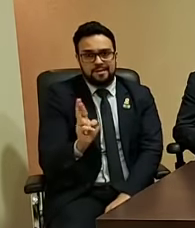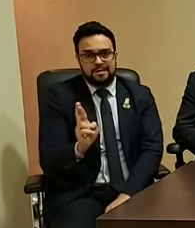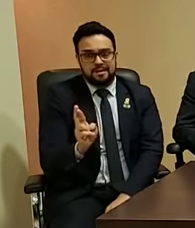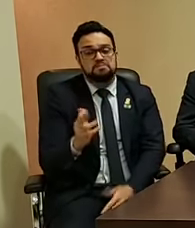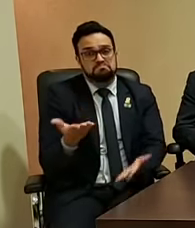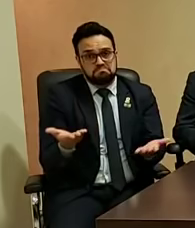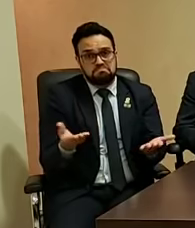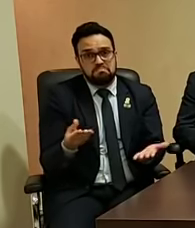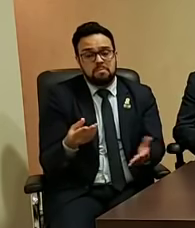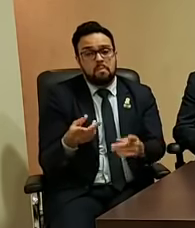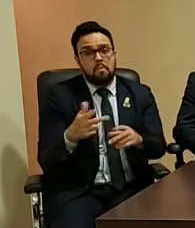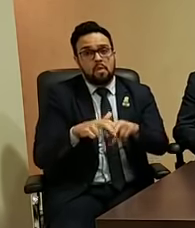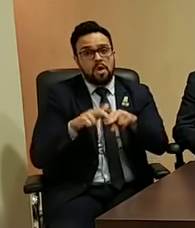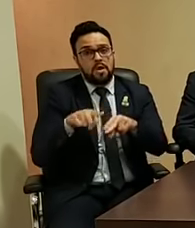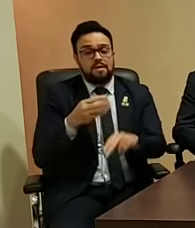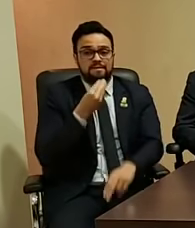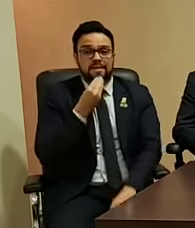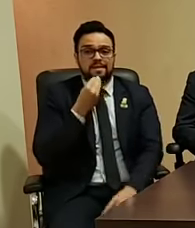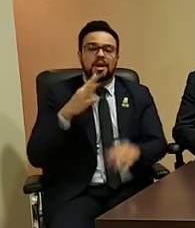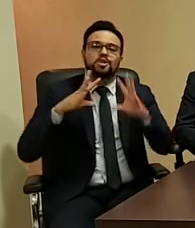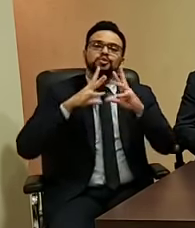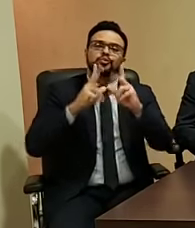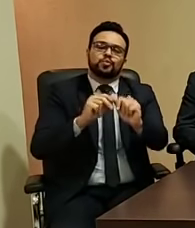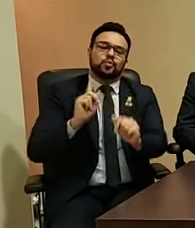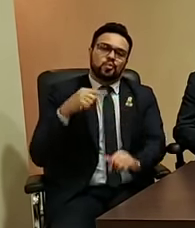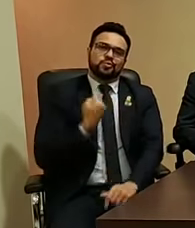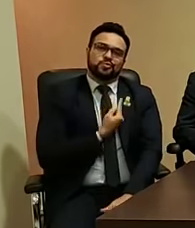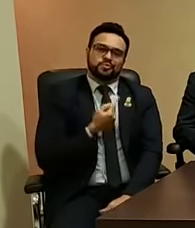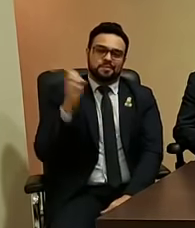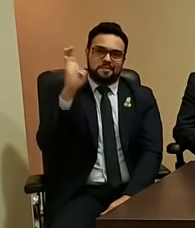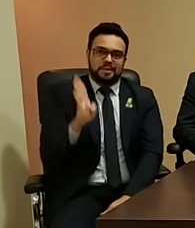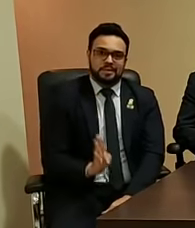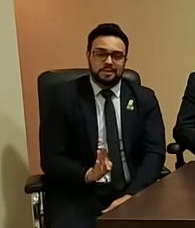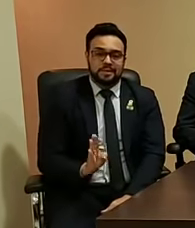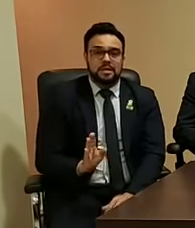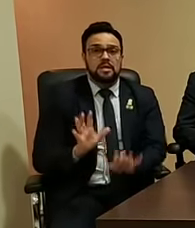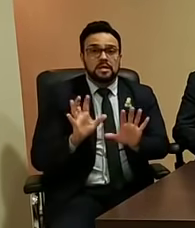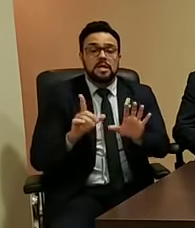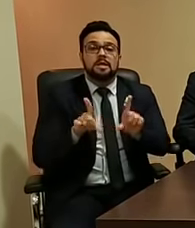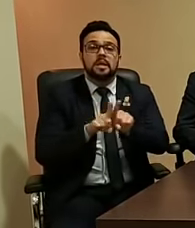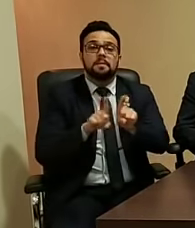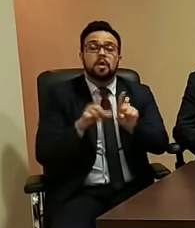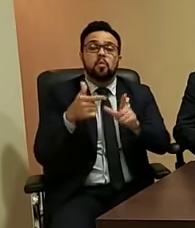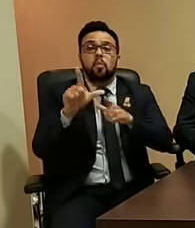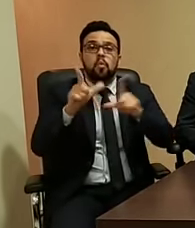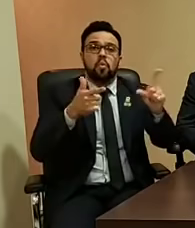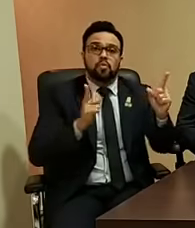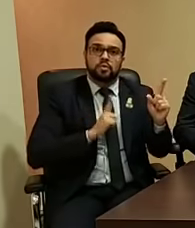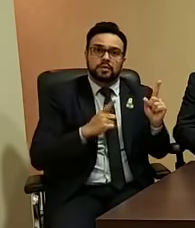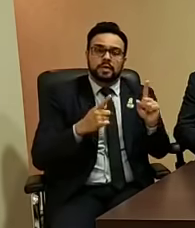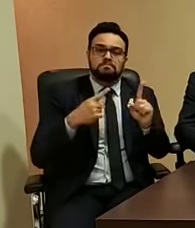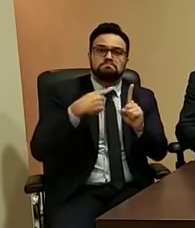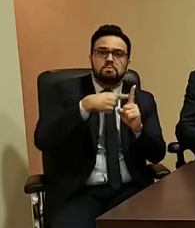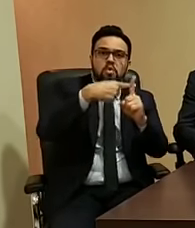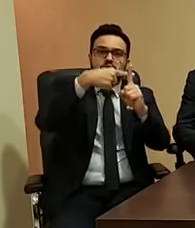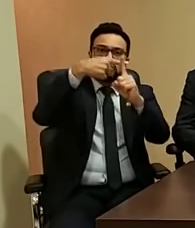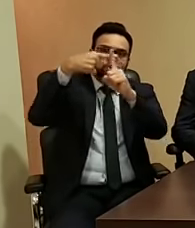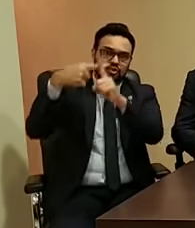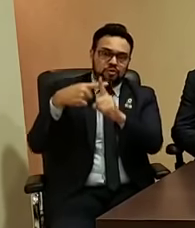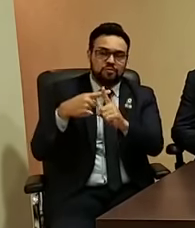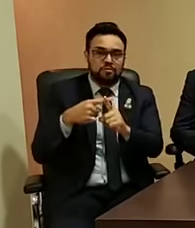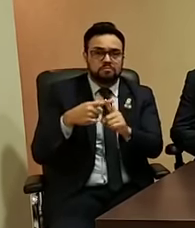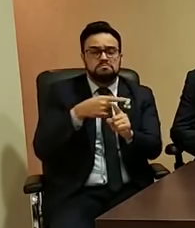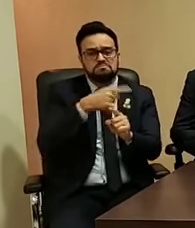tremenda vantagem isso aí para todos nós brasileiros. Tá? E quais os outros reflexos positivos? Quem sei que quiser melhor falar